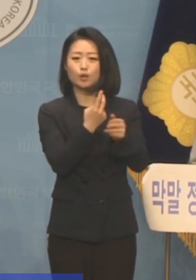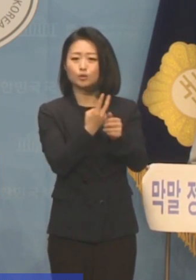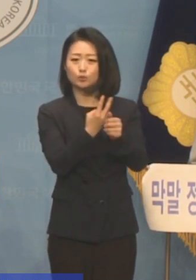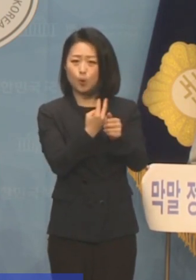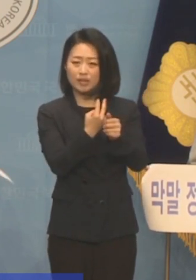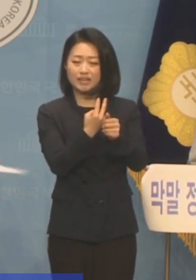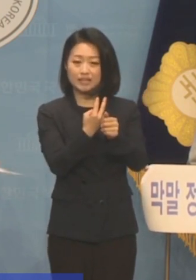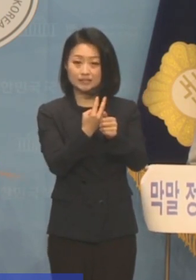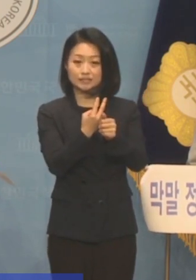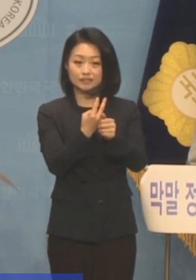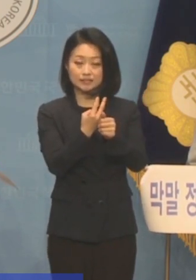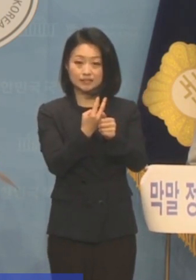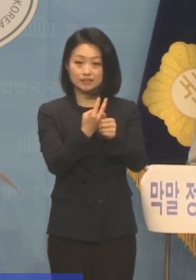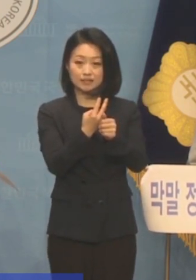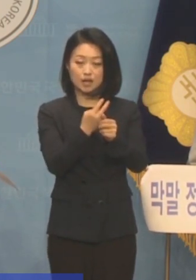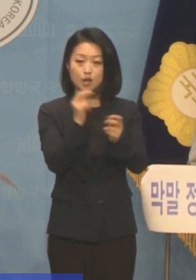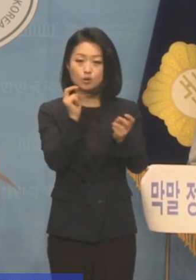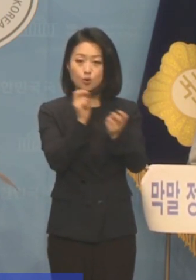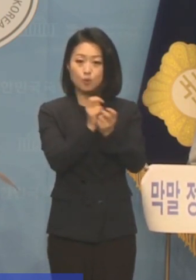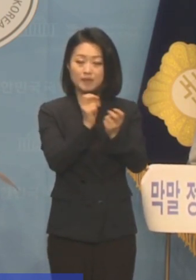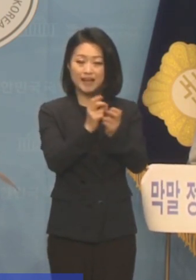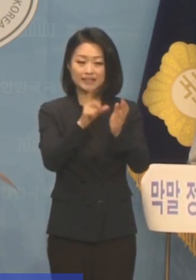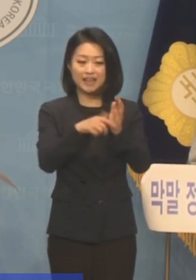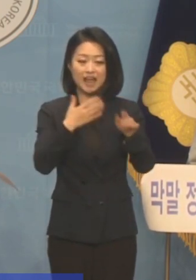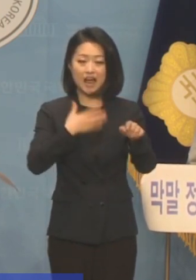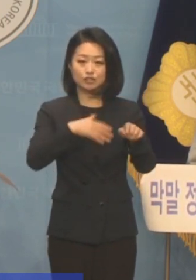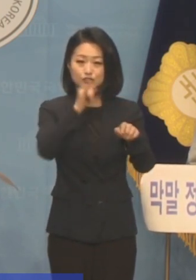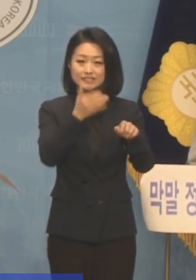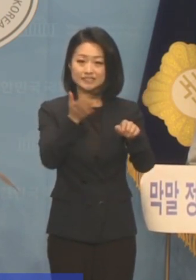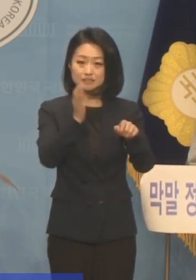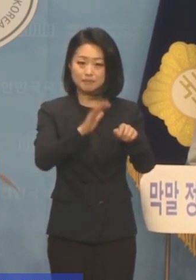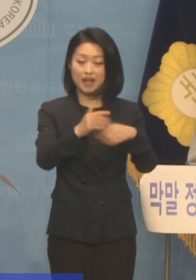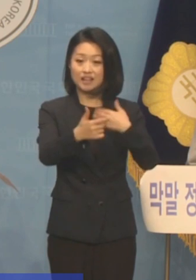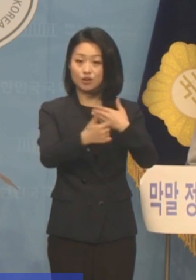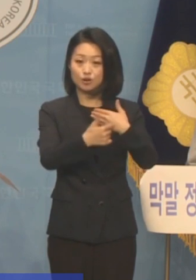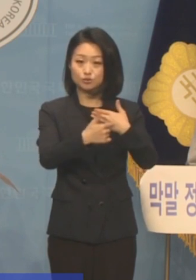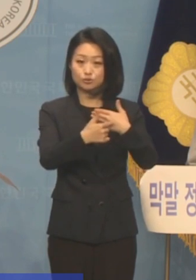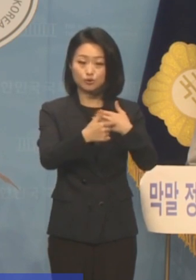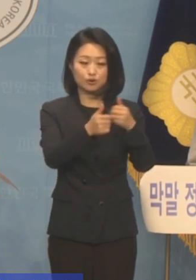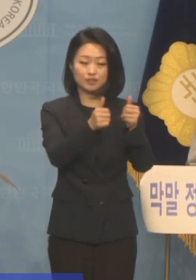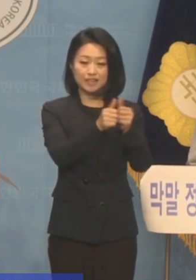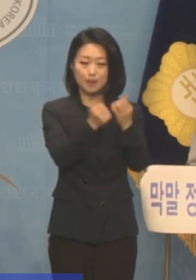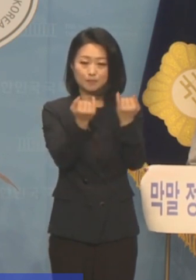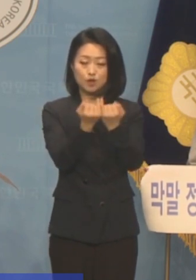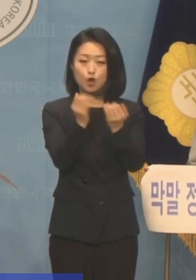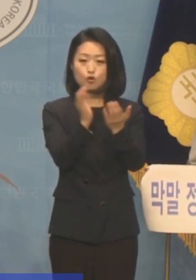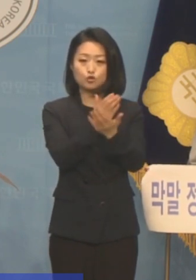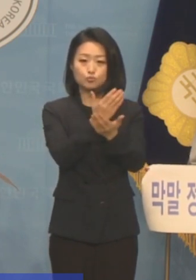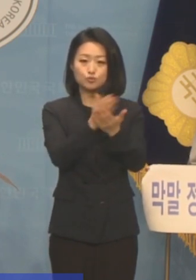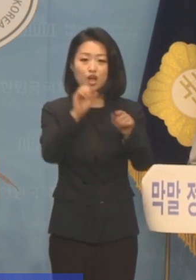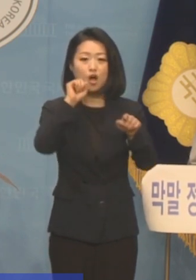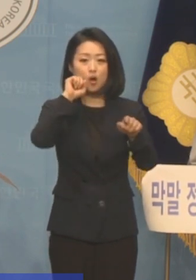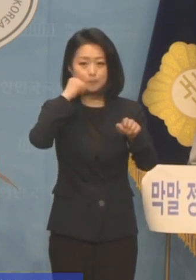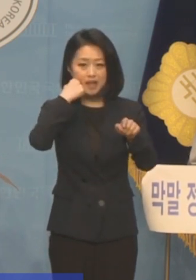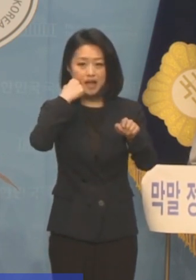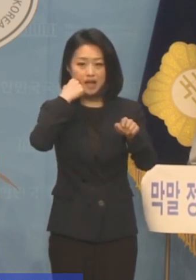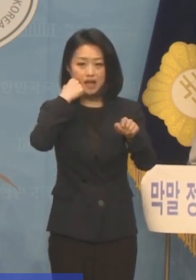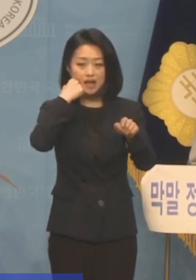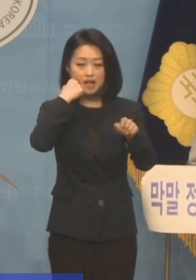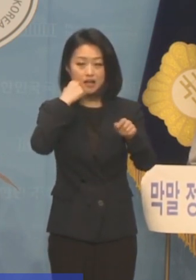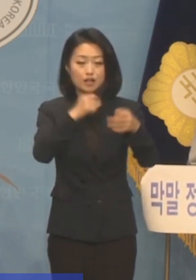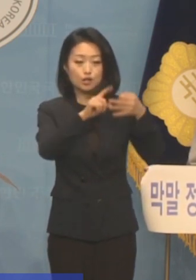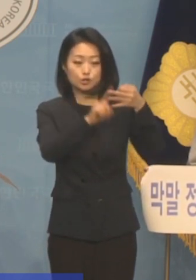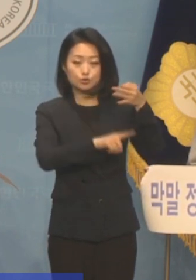하는 동물이 교미할 때는 알 수 있지만 겉으로는 봐서는 암놈과 숫놈이 구분이 안 됩니다라고